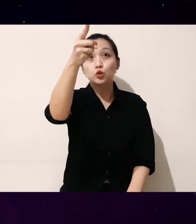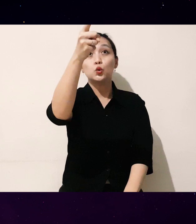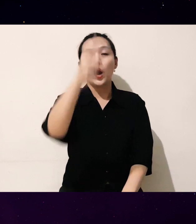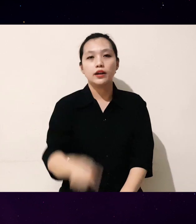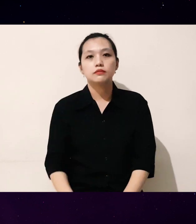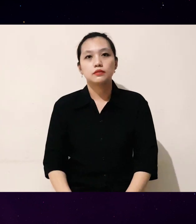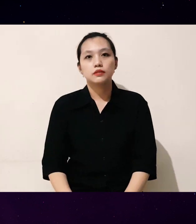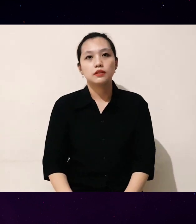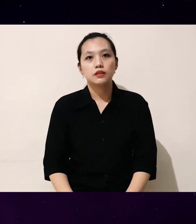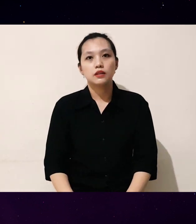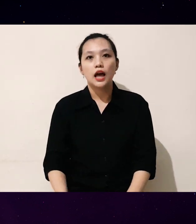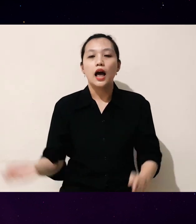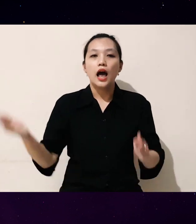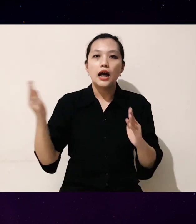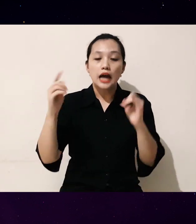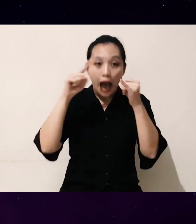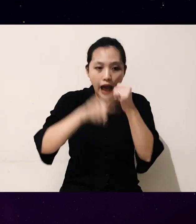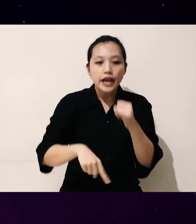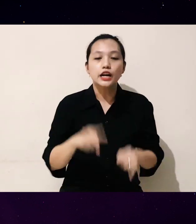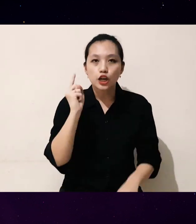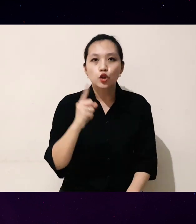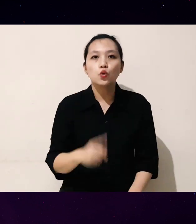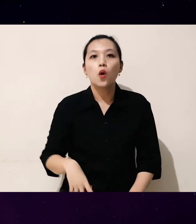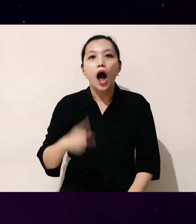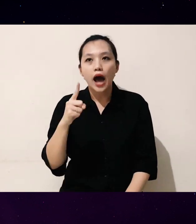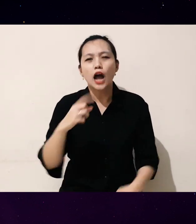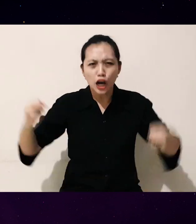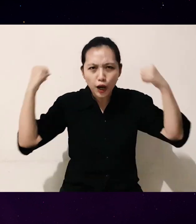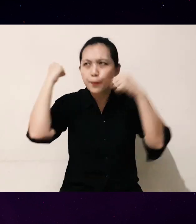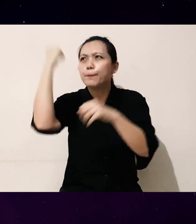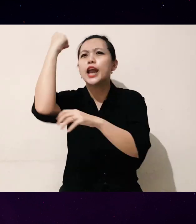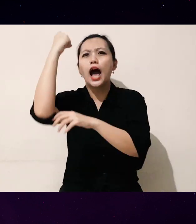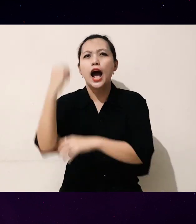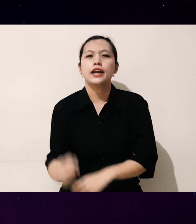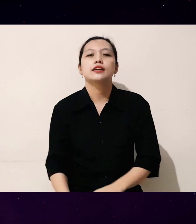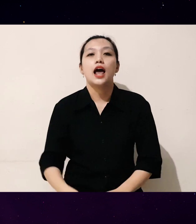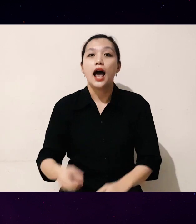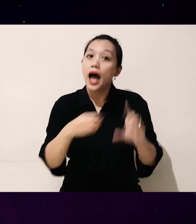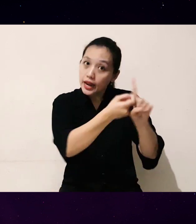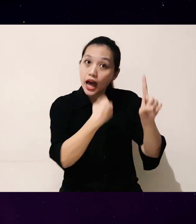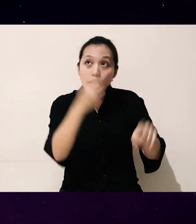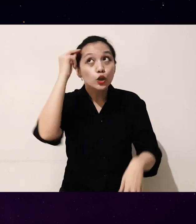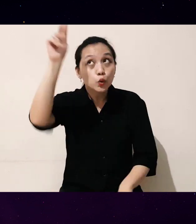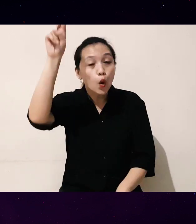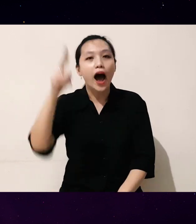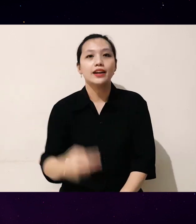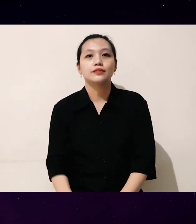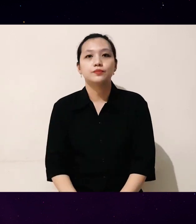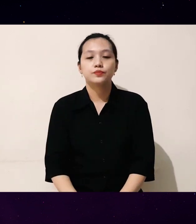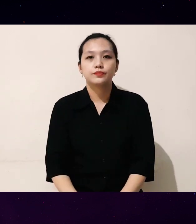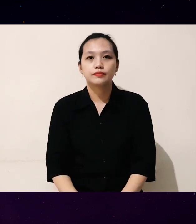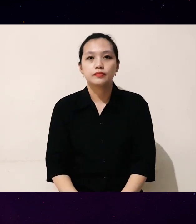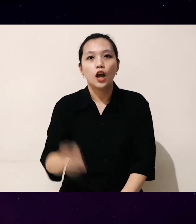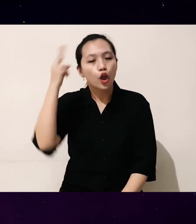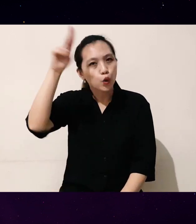kepada tujuan, dan tujuan kita tahu bahwa sudah ada kemenangan bersama dengan Tuhan, apapun keadaan yang kita harus